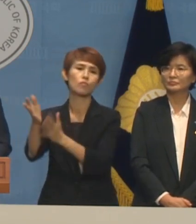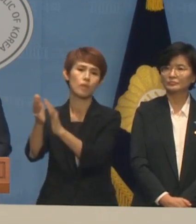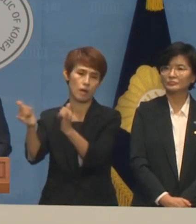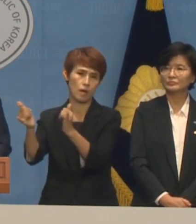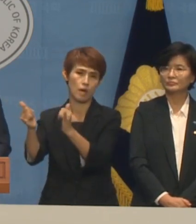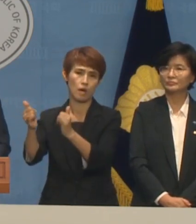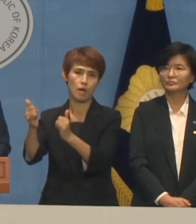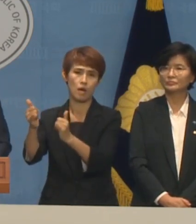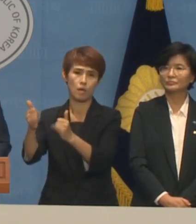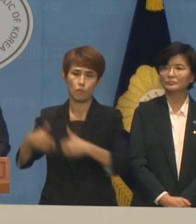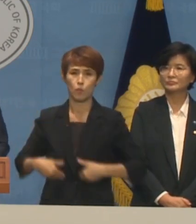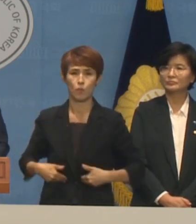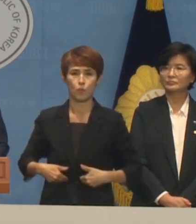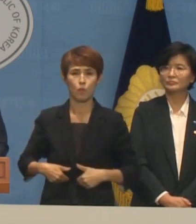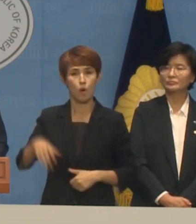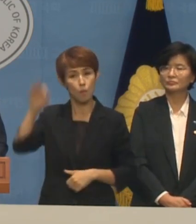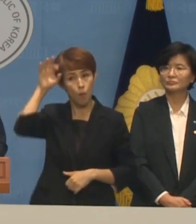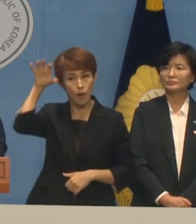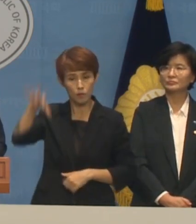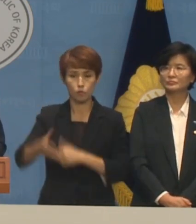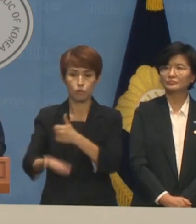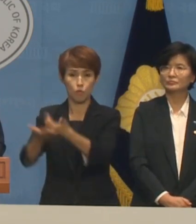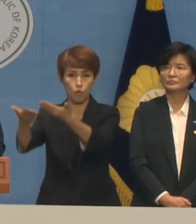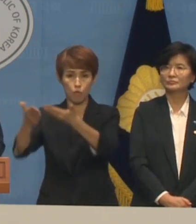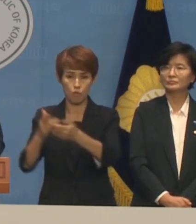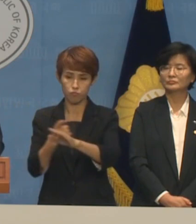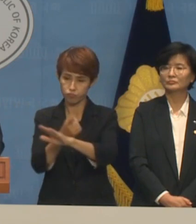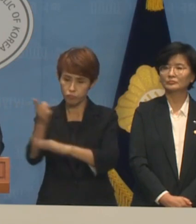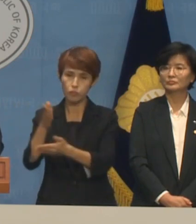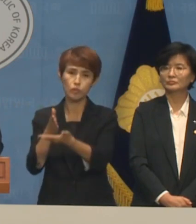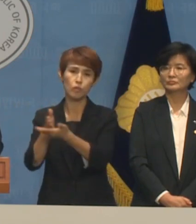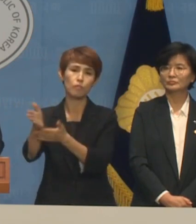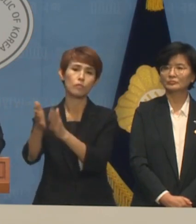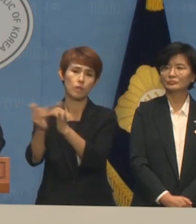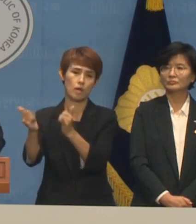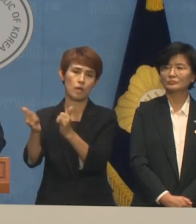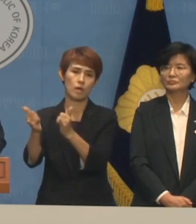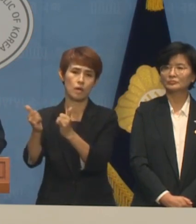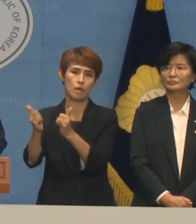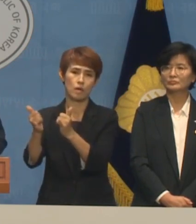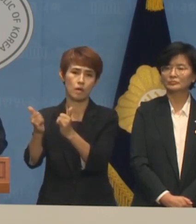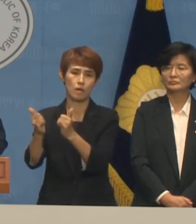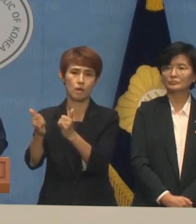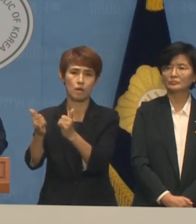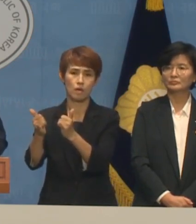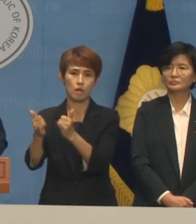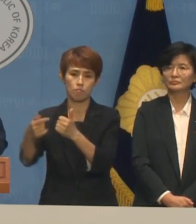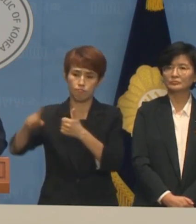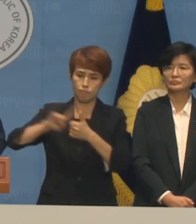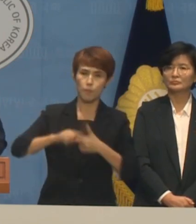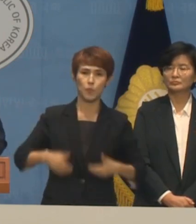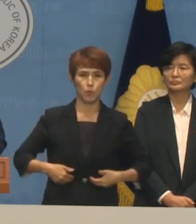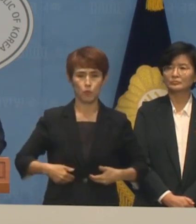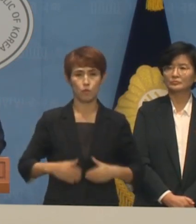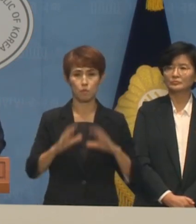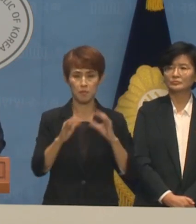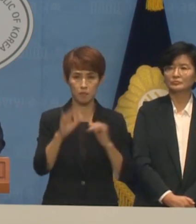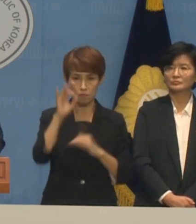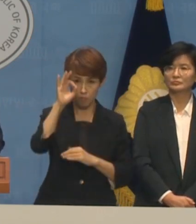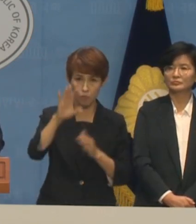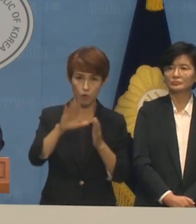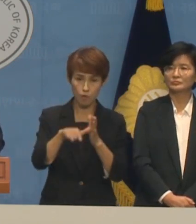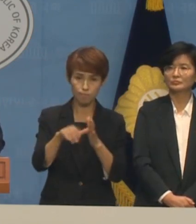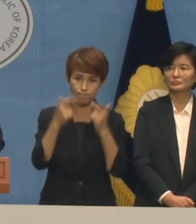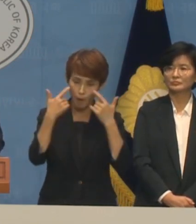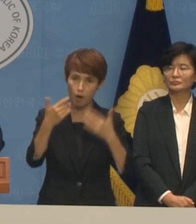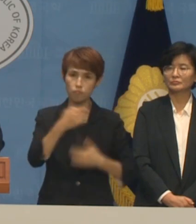데서 추천하는 그런 외부 전문가가 반드시 지진 전문가 같이 해서 국민들한테 의혹이 없는 그런 안전